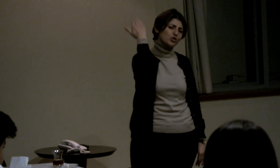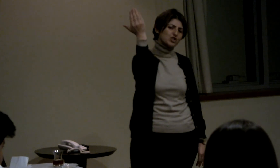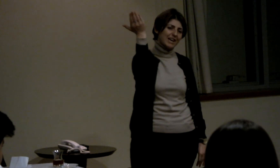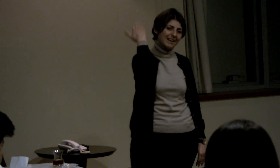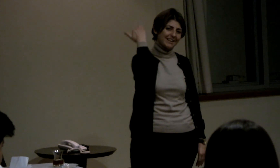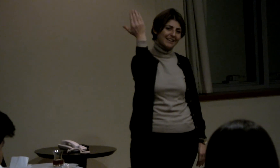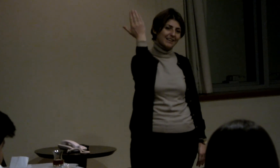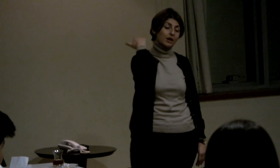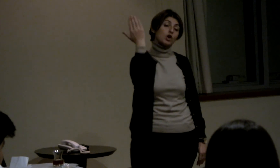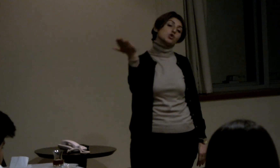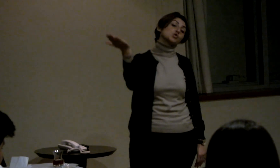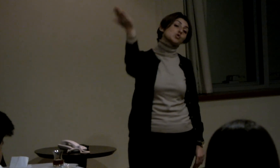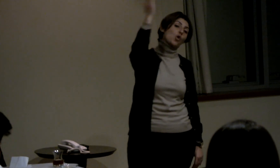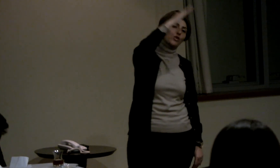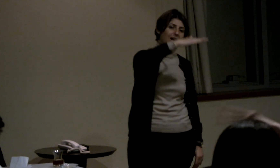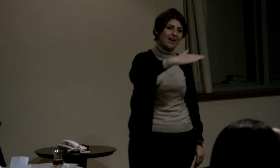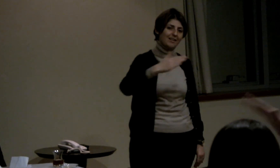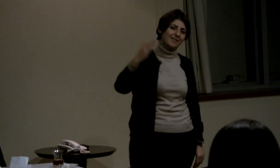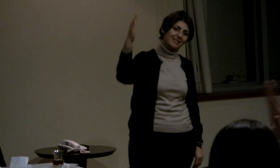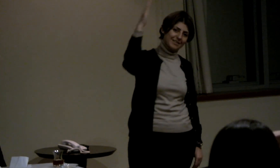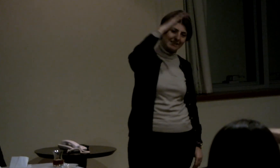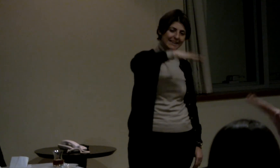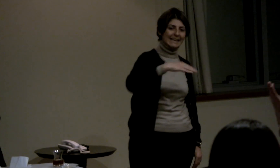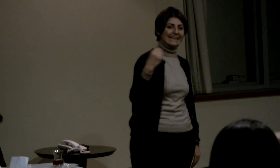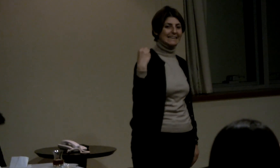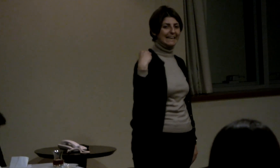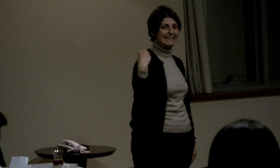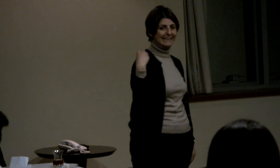Önce, sonra, yeni,